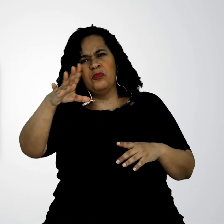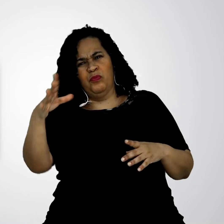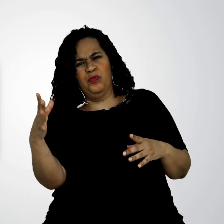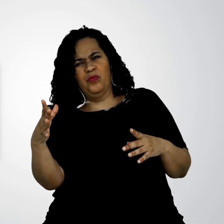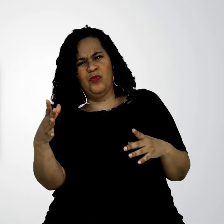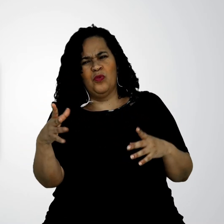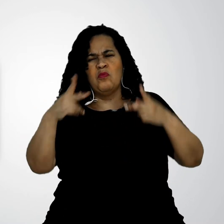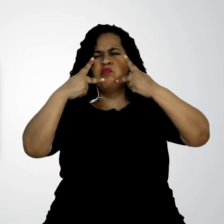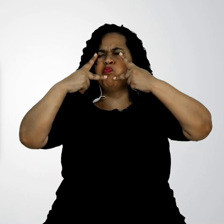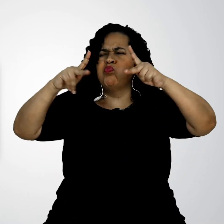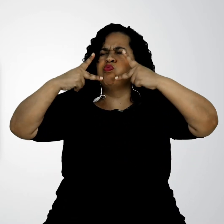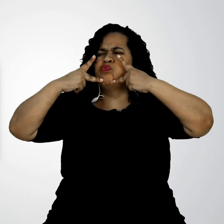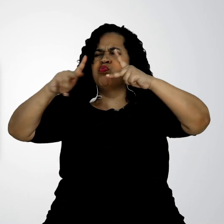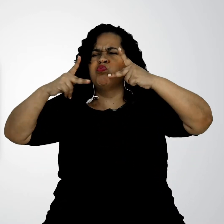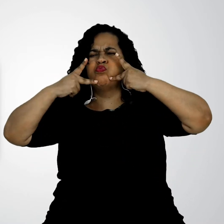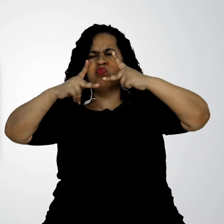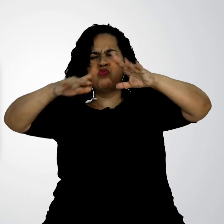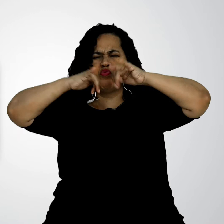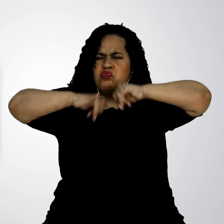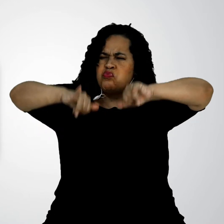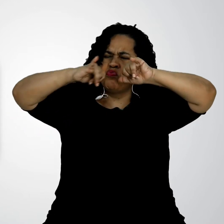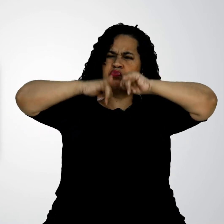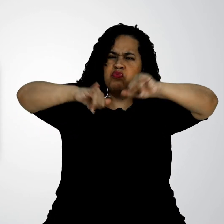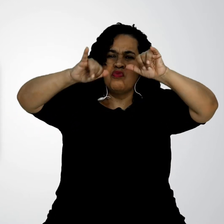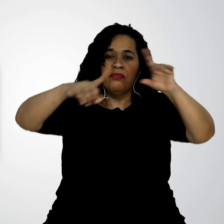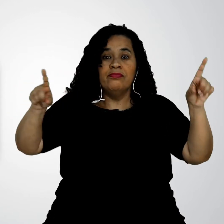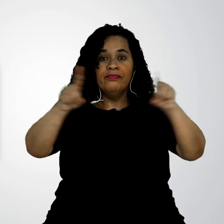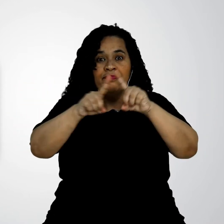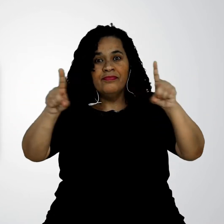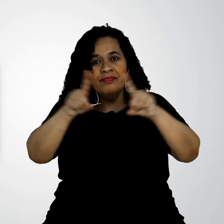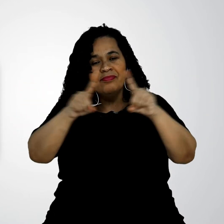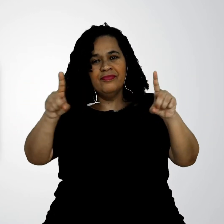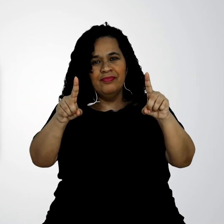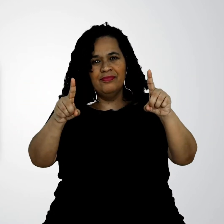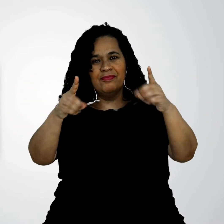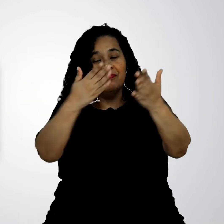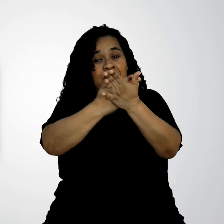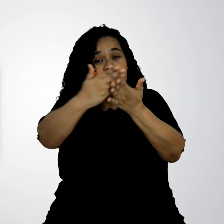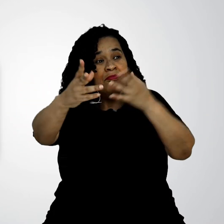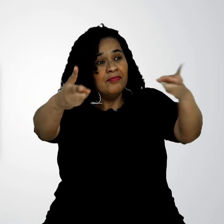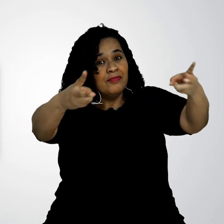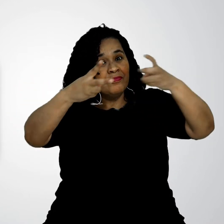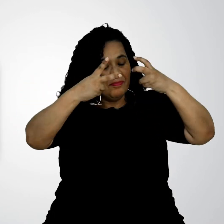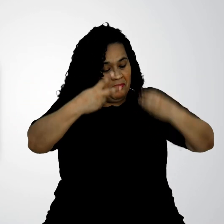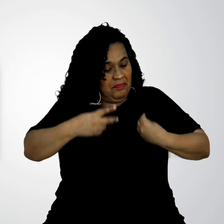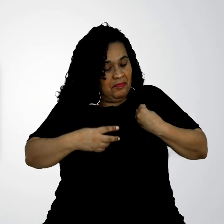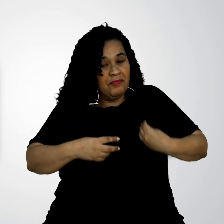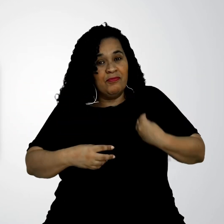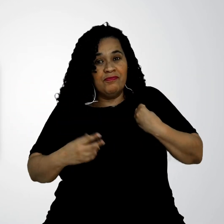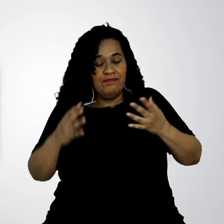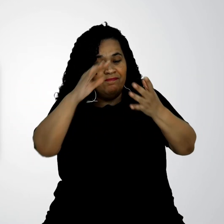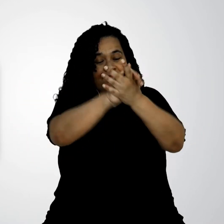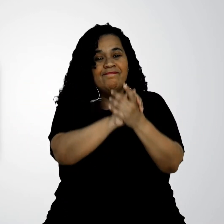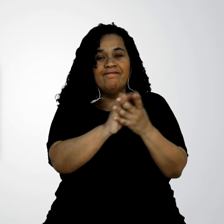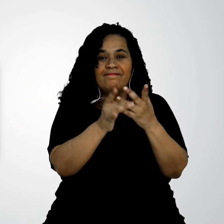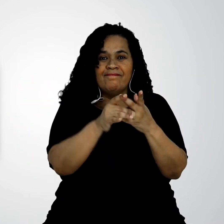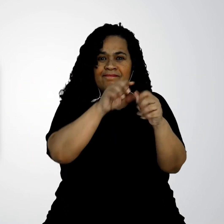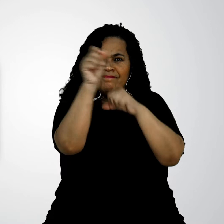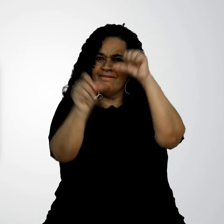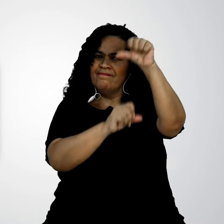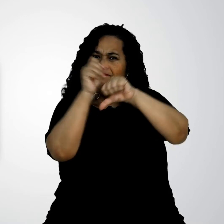grandes pregadores chamando. Não, o vizinho começou a tratar bem a mulher respeitando, vivendo em amor com o